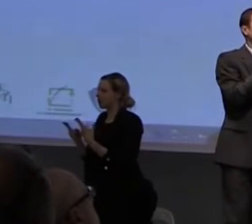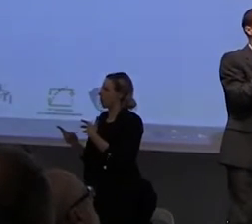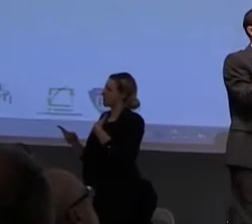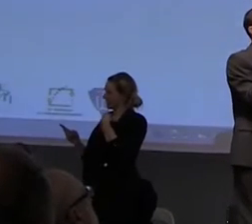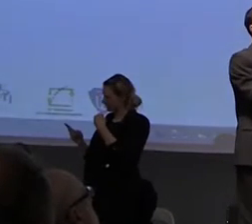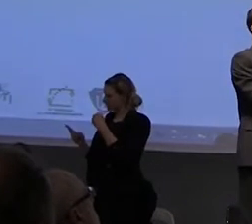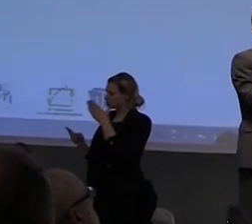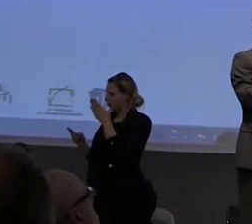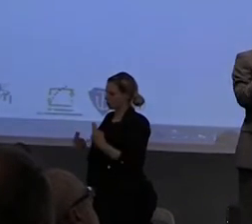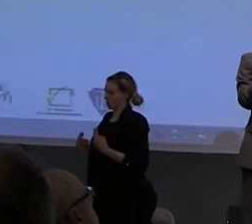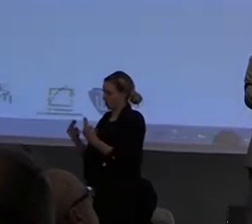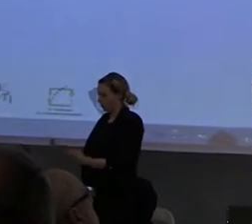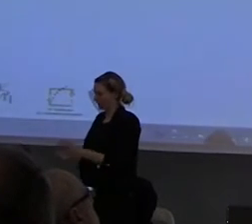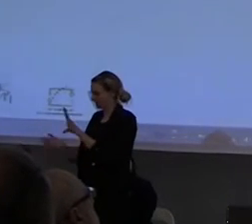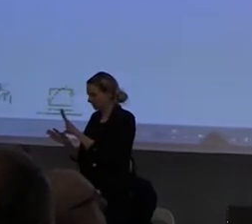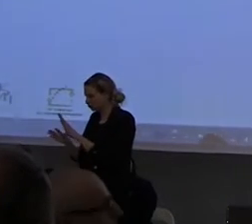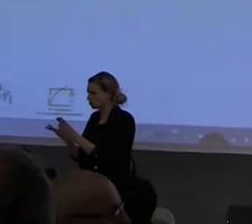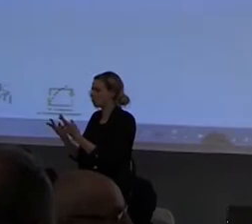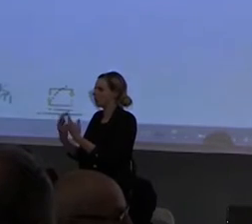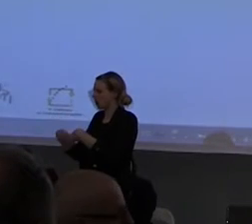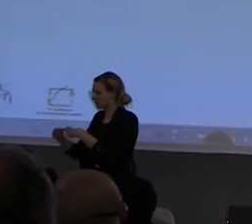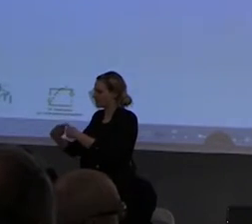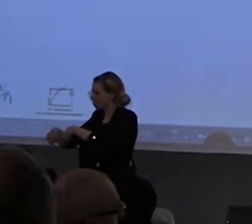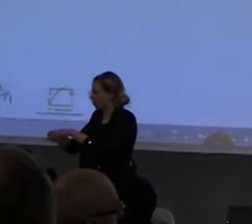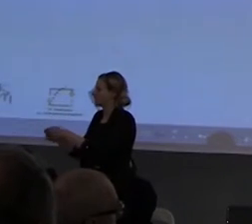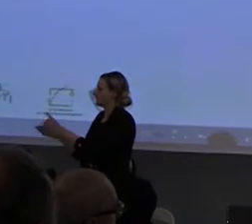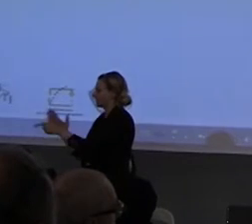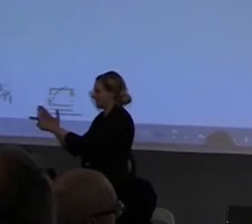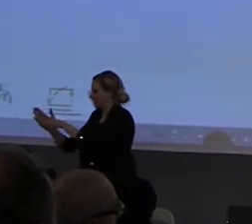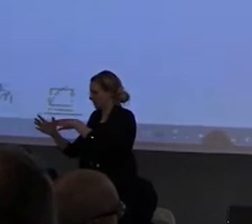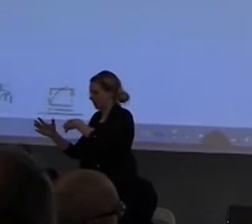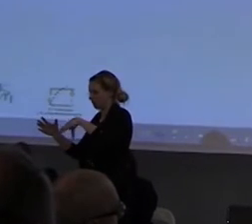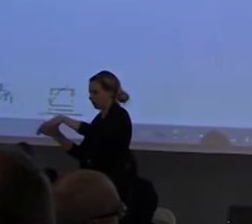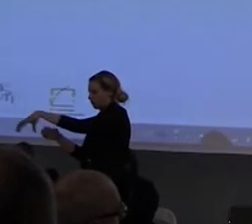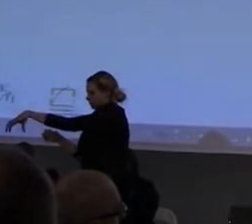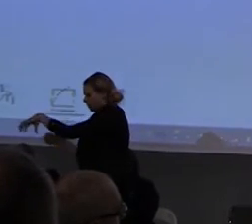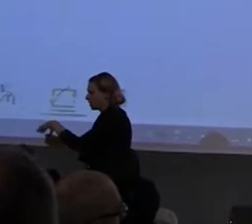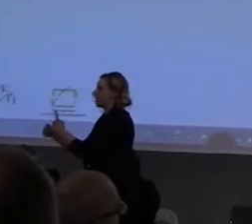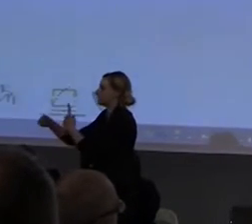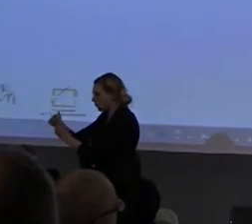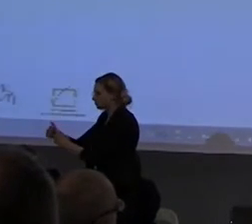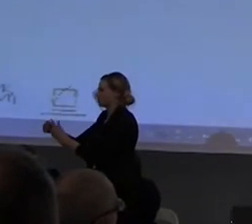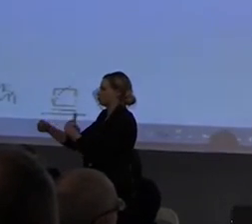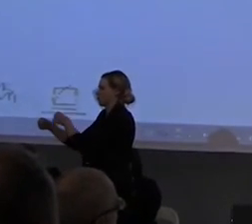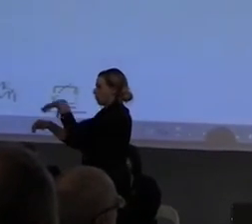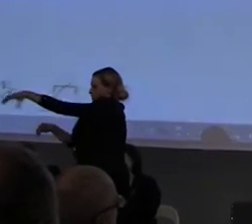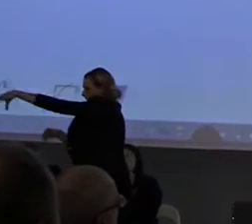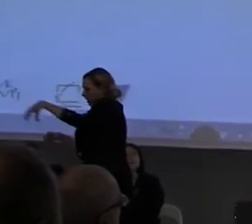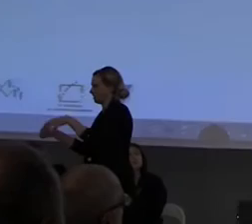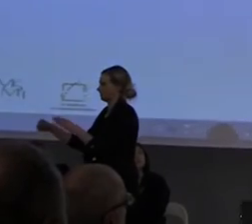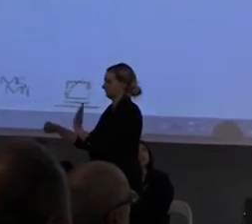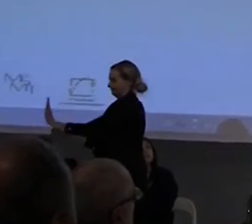až přes kraje, až k těm zhruba 2,5 tisíce zřizovatelů, které v základním školství jsou na